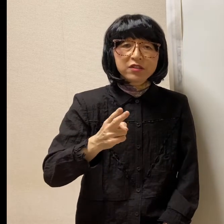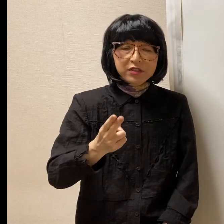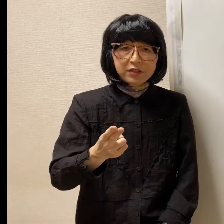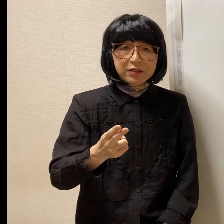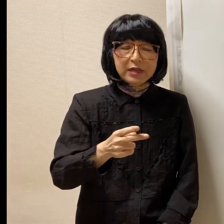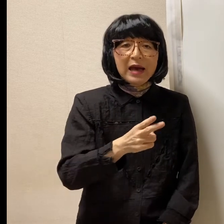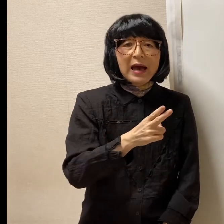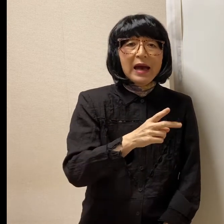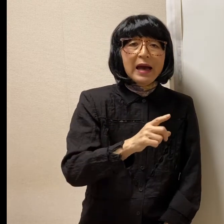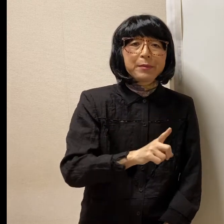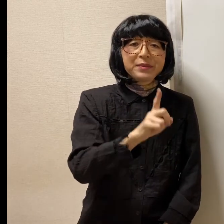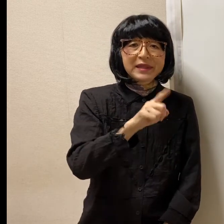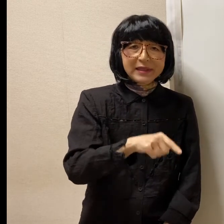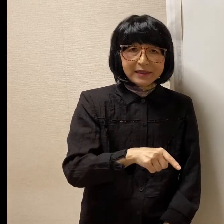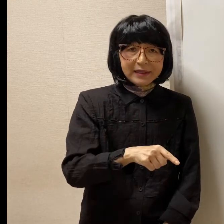I felt happy.